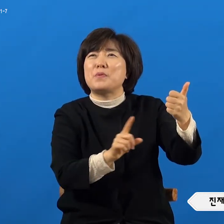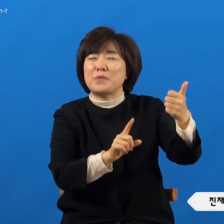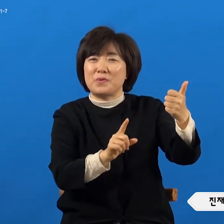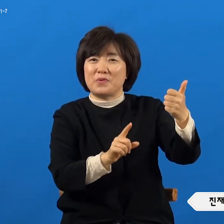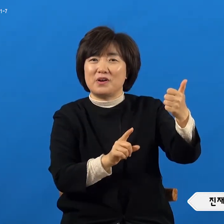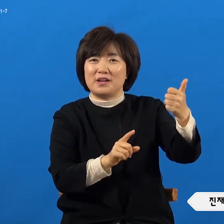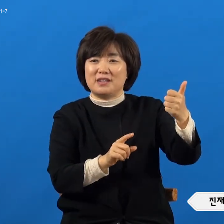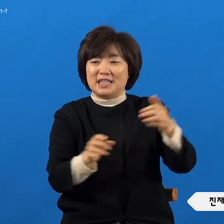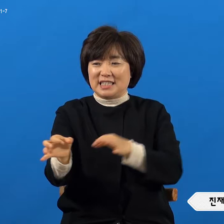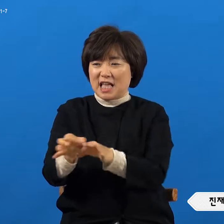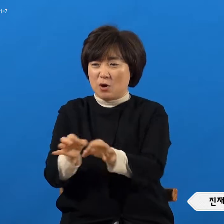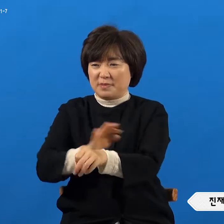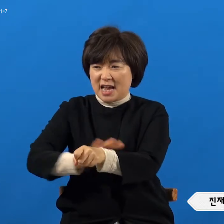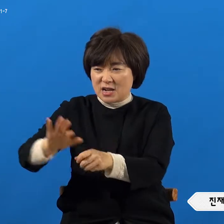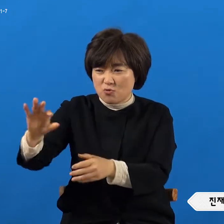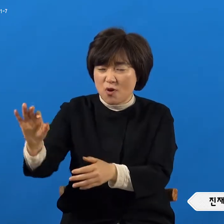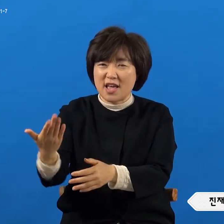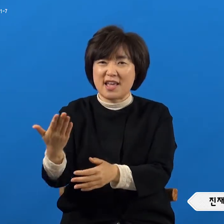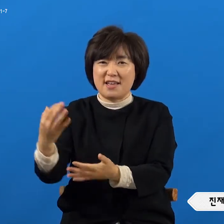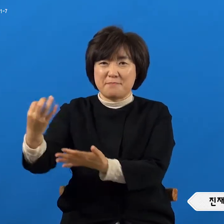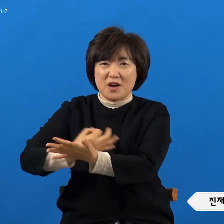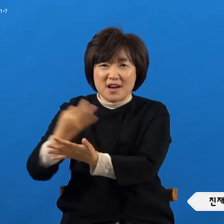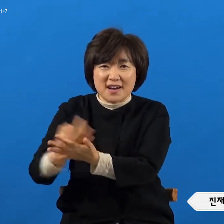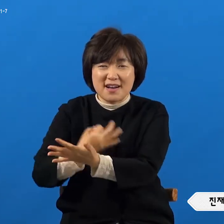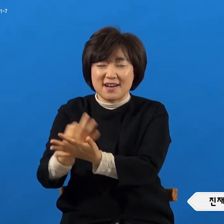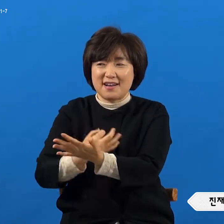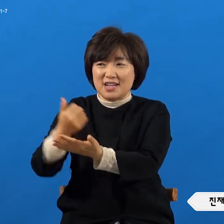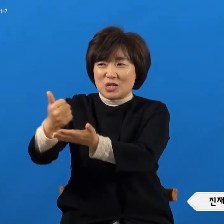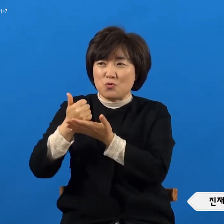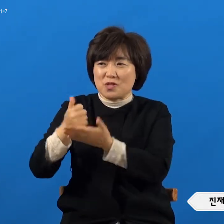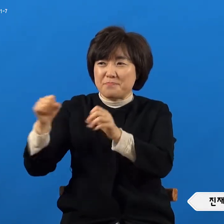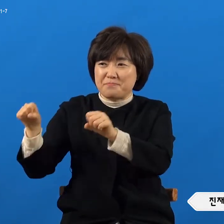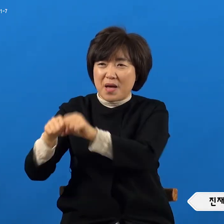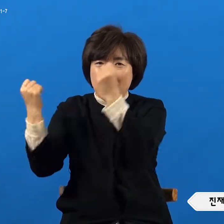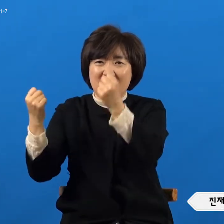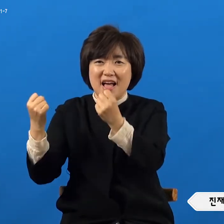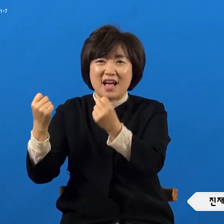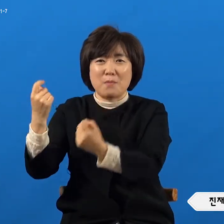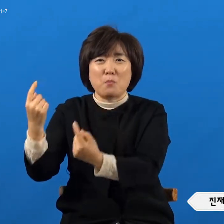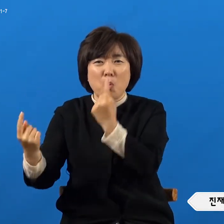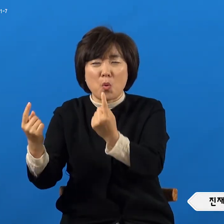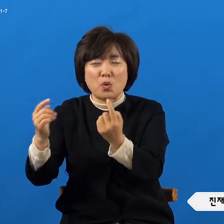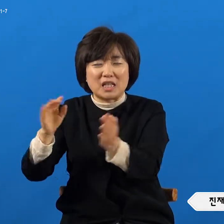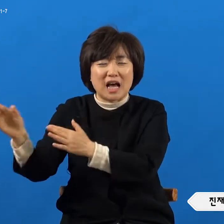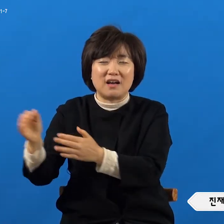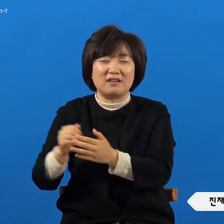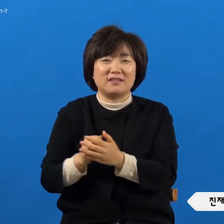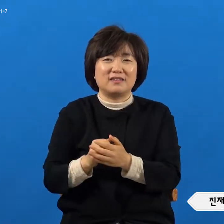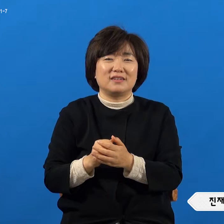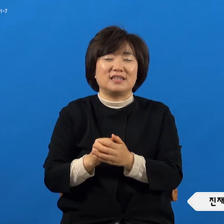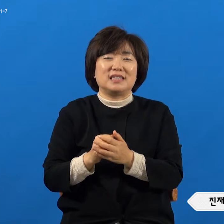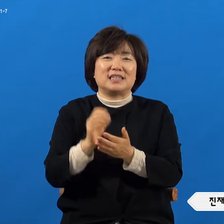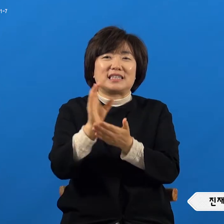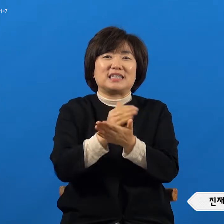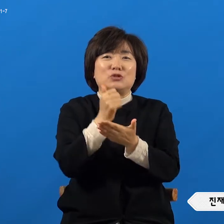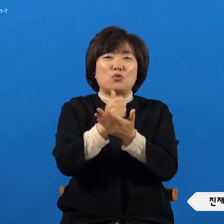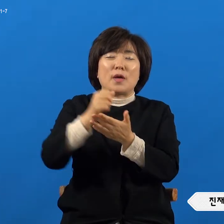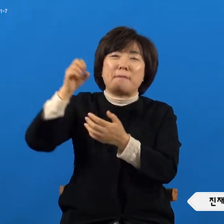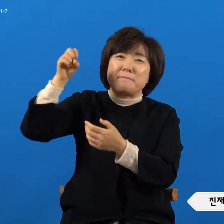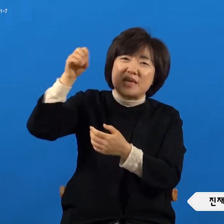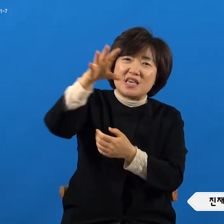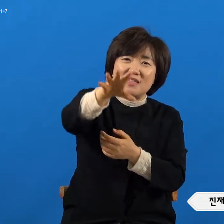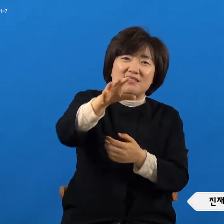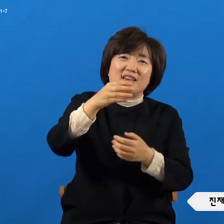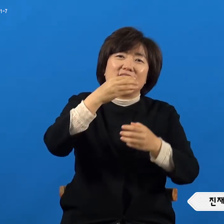그거는 사업체가 잘 되고 손님이 많이 오는 것보다 그리스도의 빛의 역할을